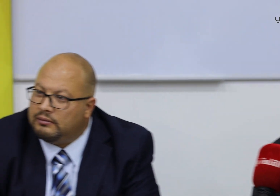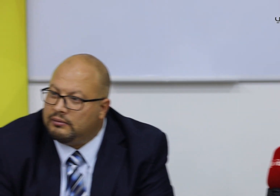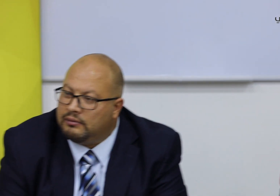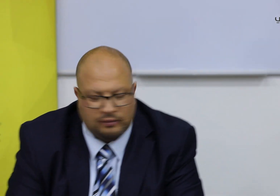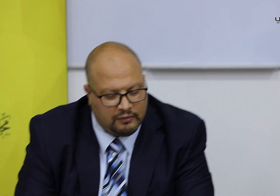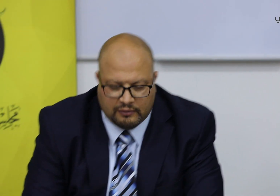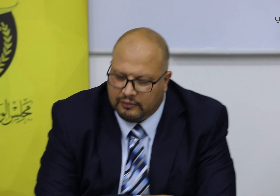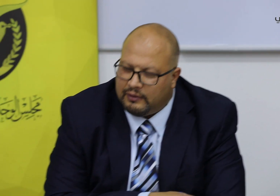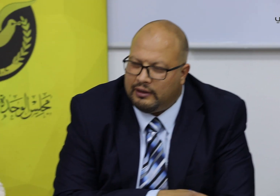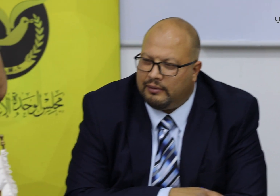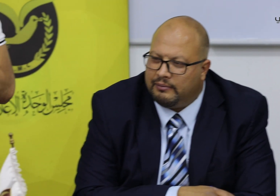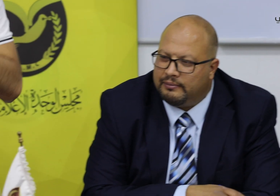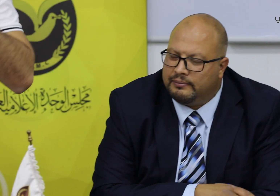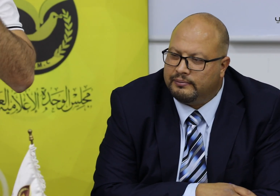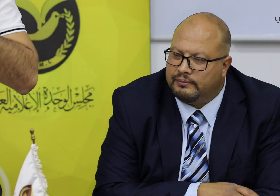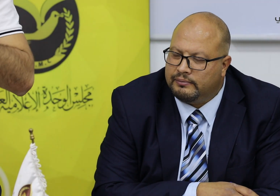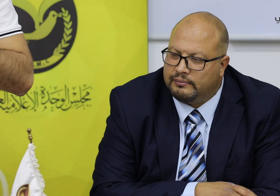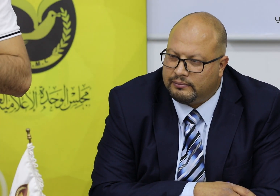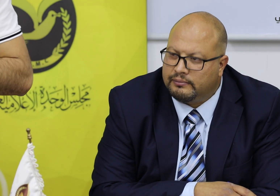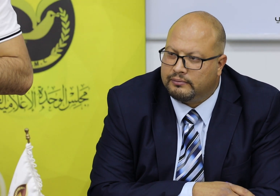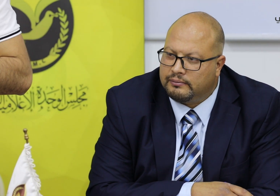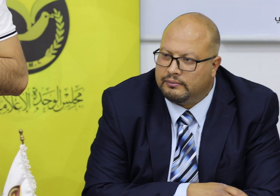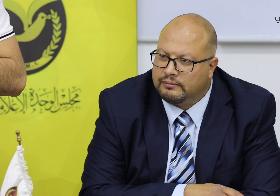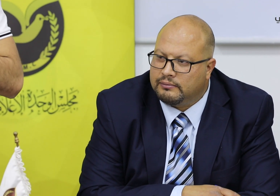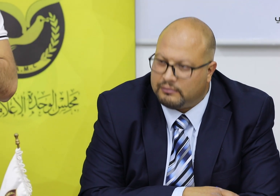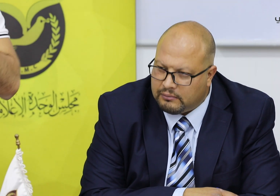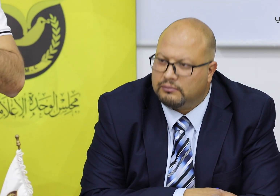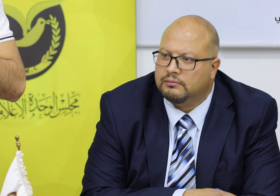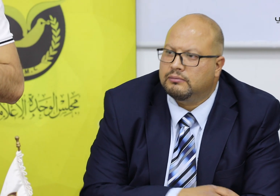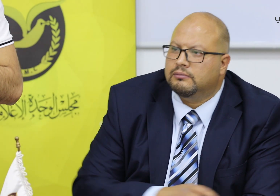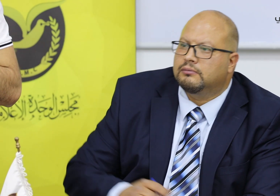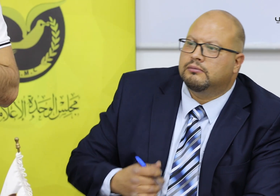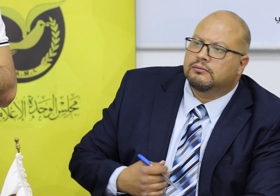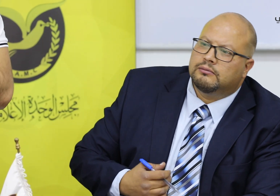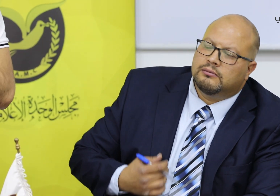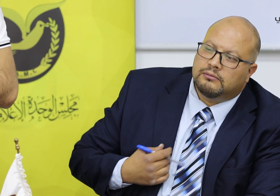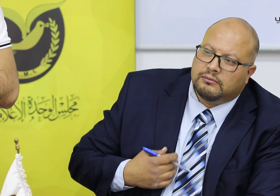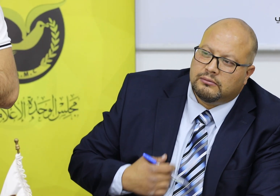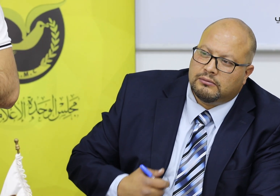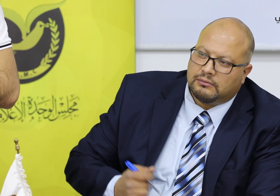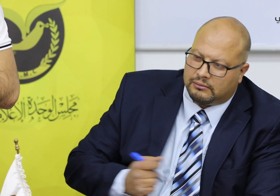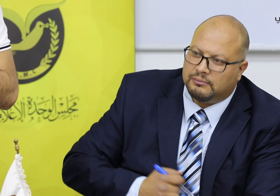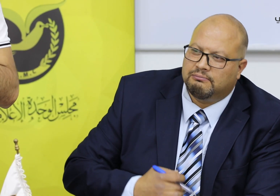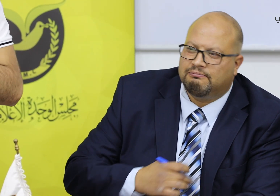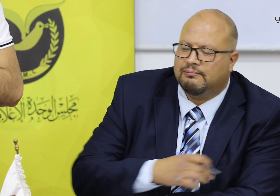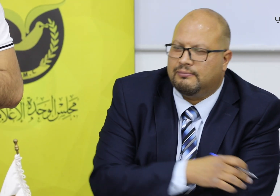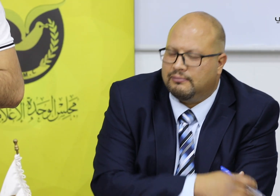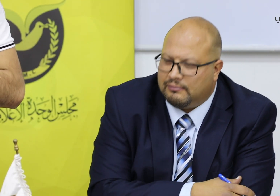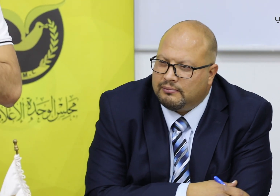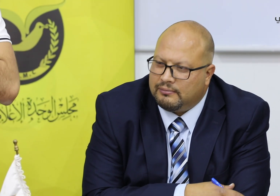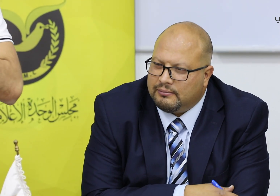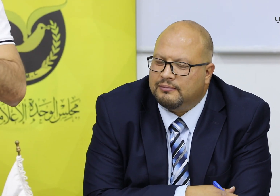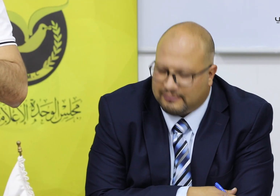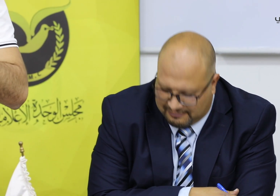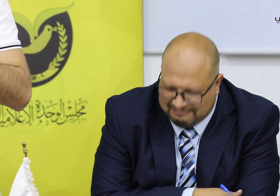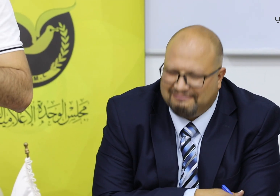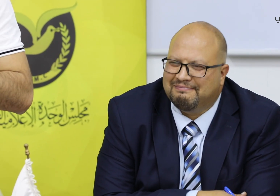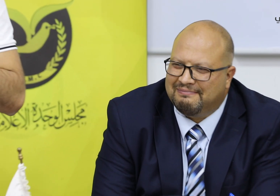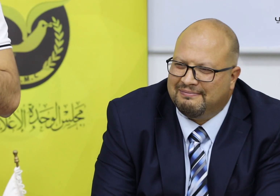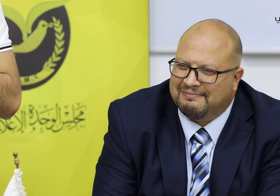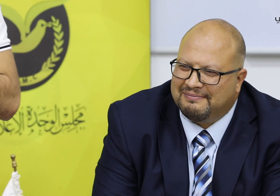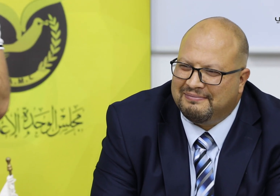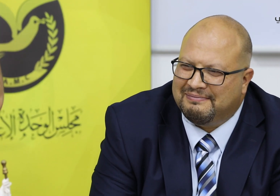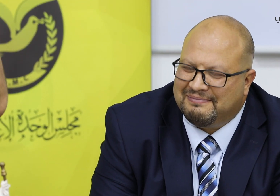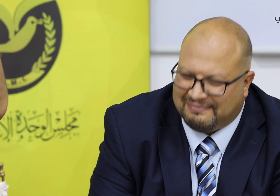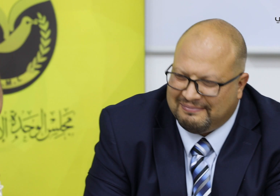ابتسام راجع اعلامي متخصصة بعلوم اللغة. طبعا هذا كثير مهم، لغة الاشارة